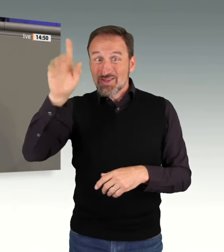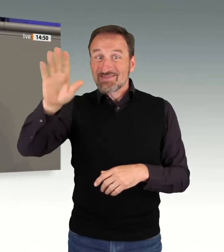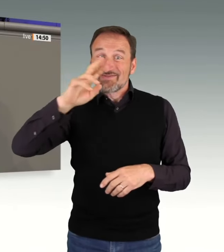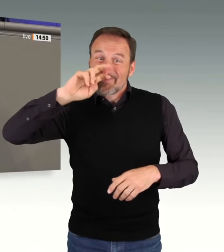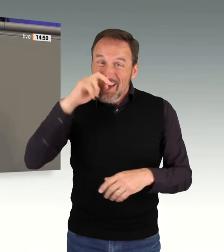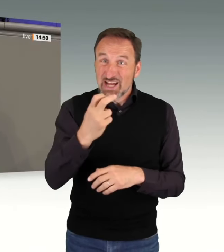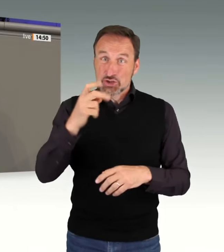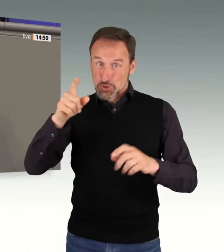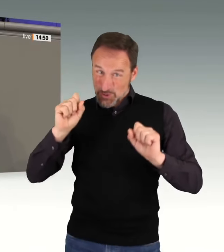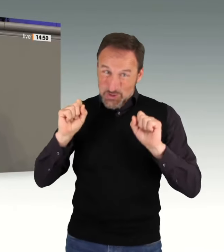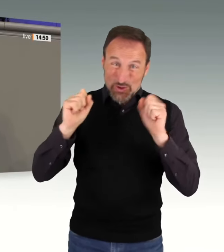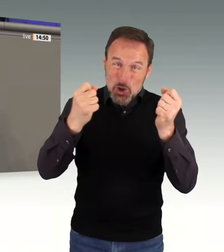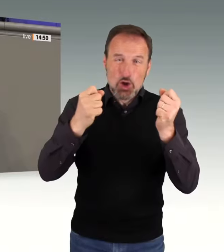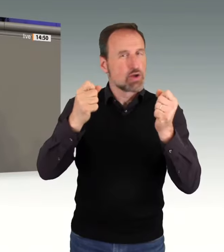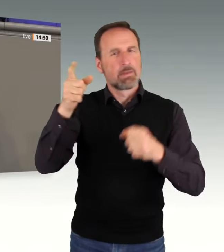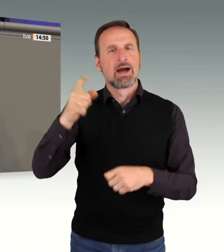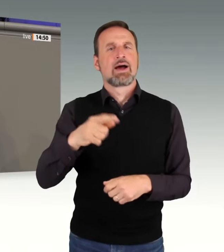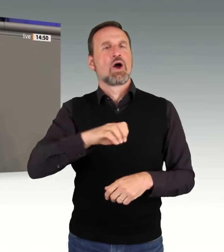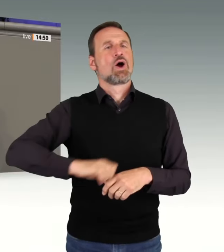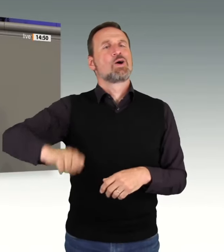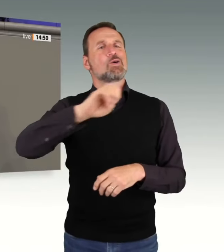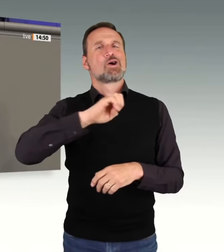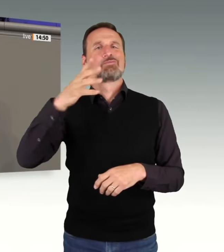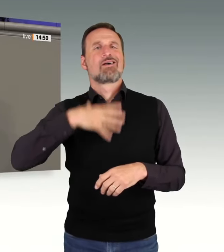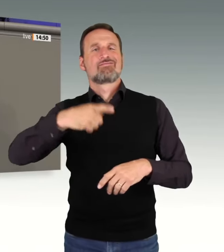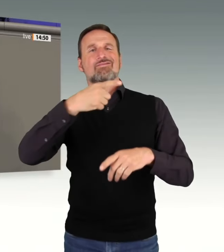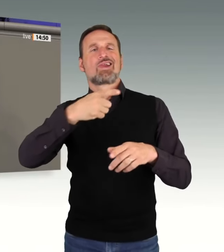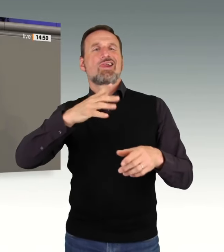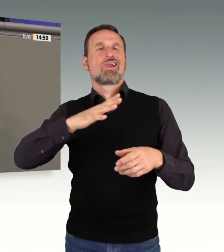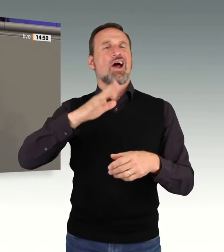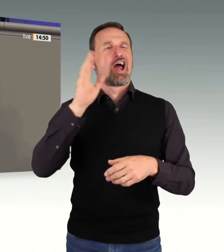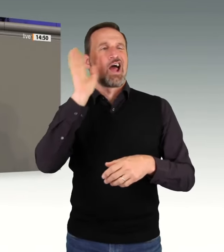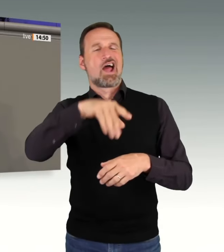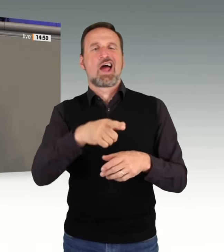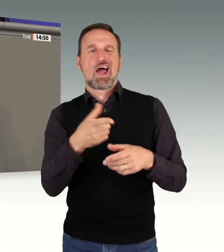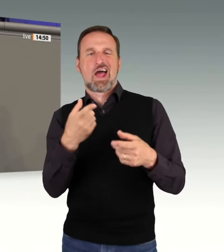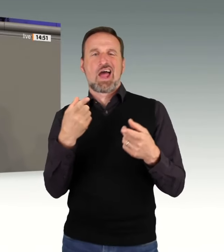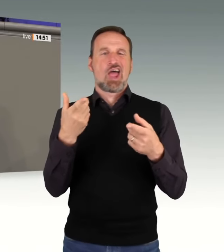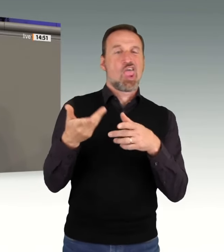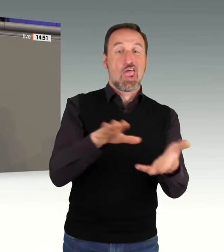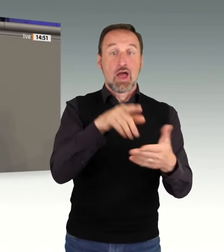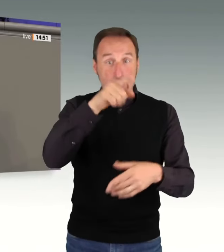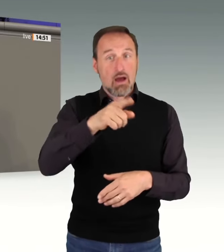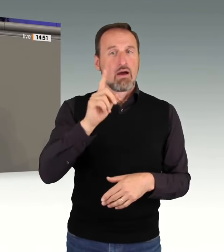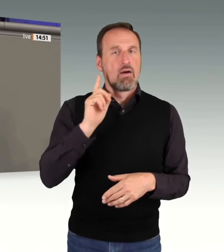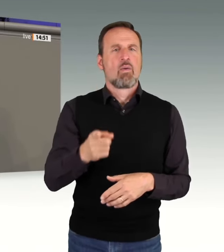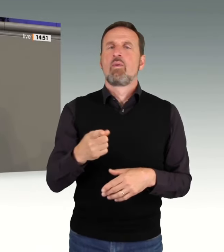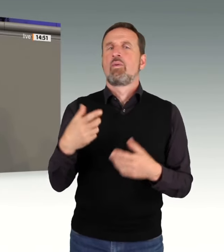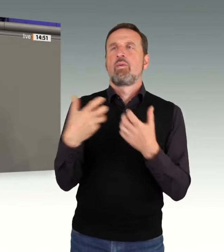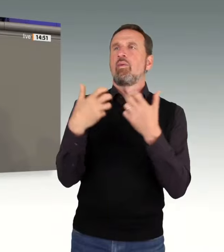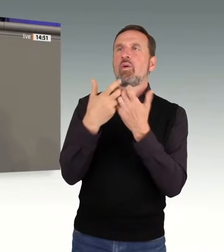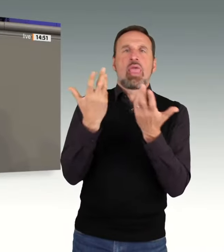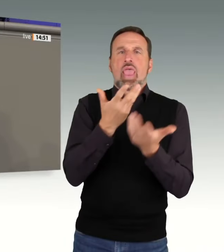der Führung der Politiker und vom Willen der Menschen ab. Alleine davon hing es ab. Und auch jetzt